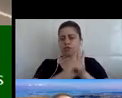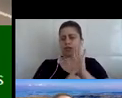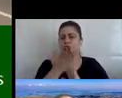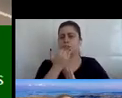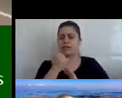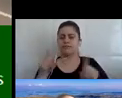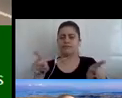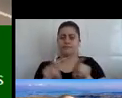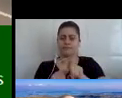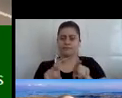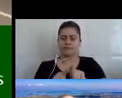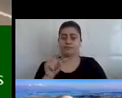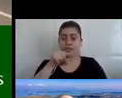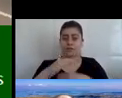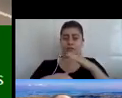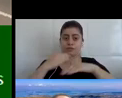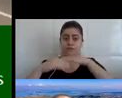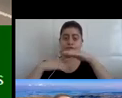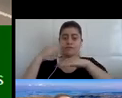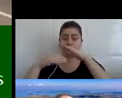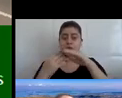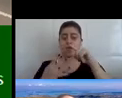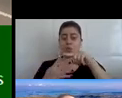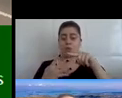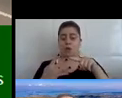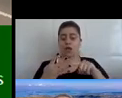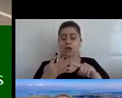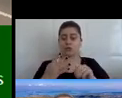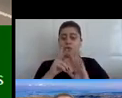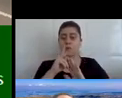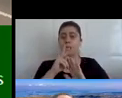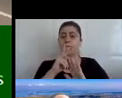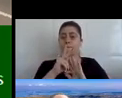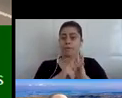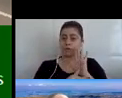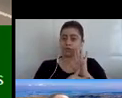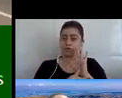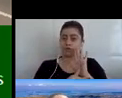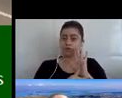mostrar que isso está sendo desenvolvido com quatro projetos de iniciação científica